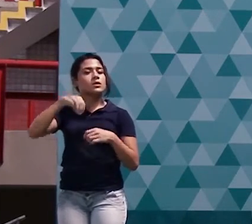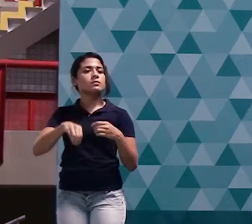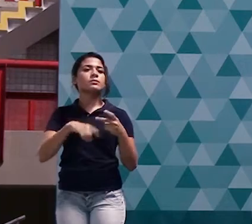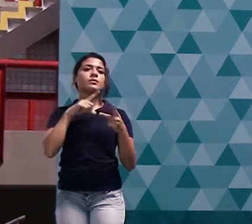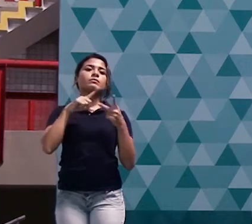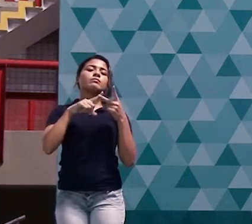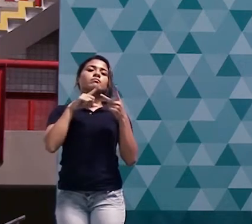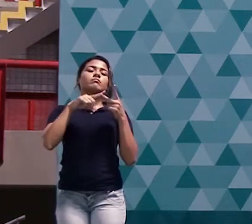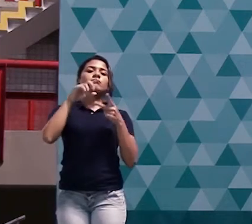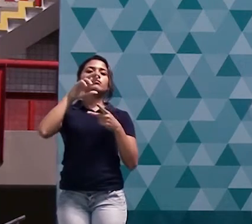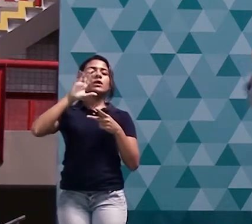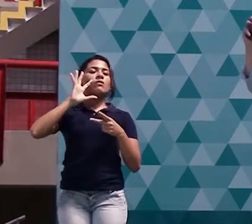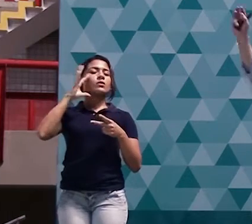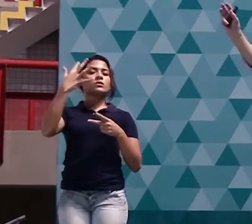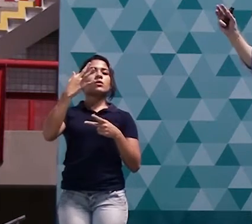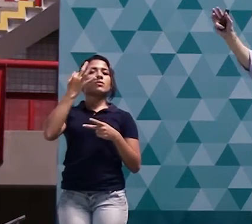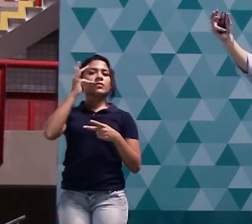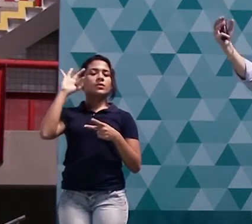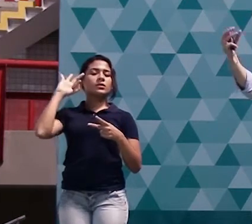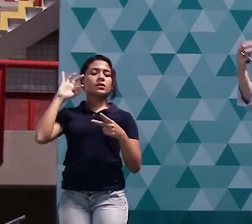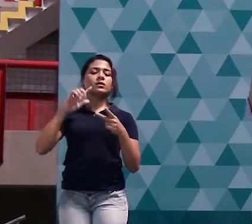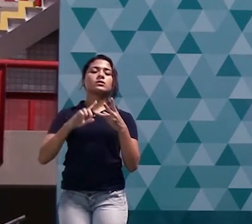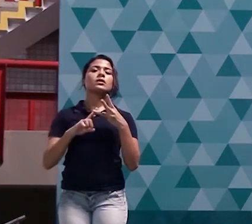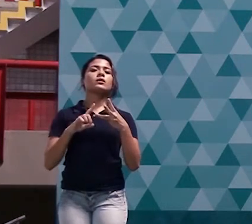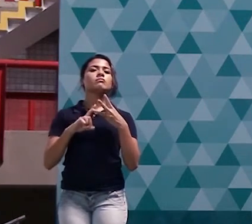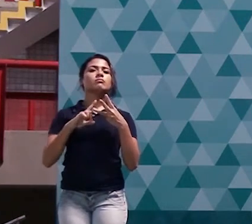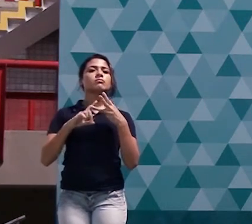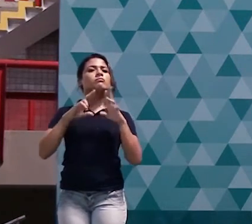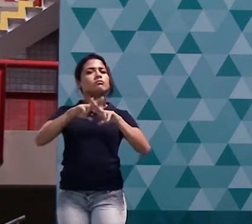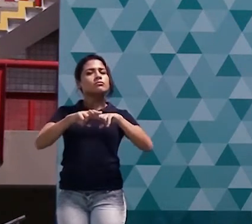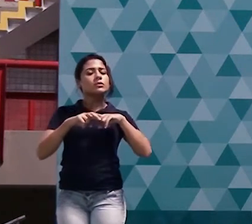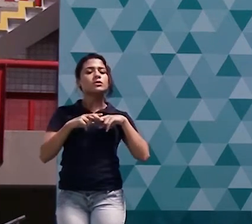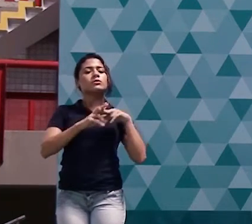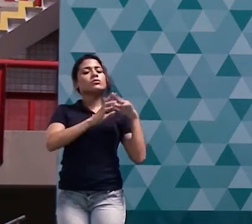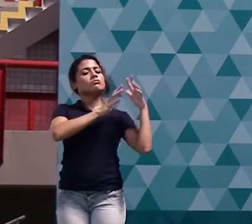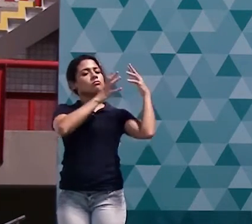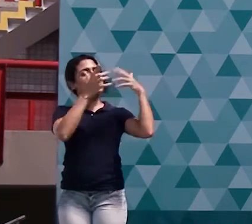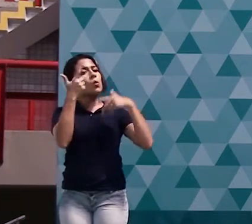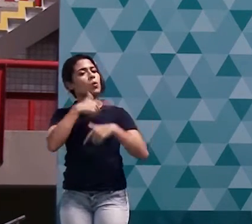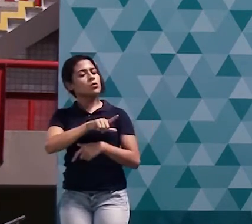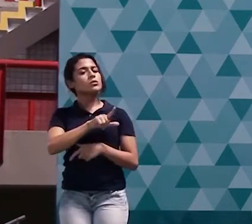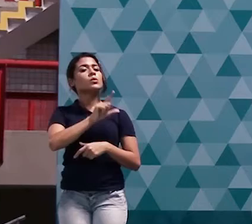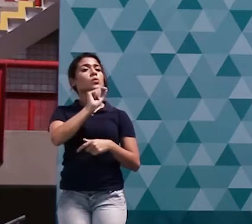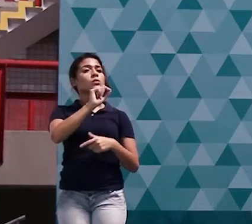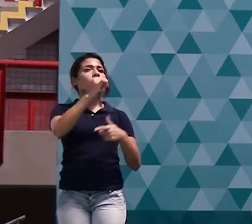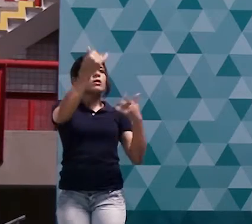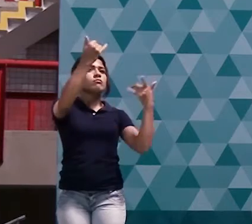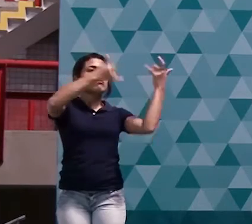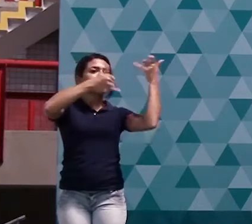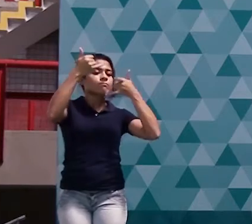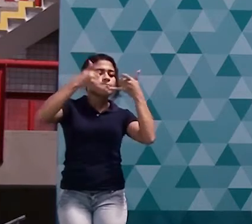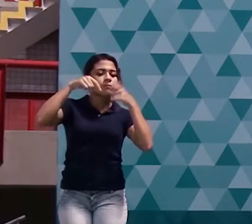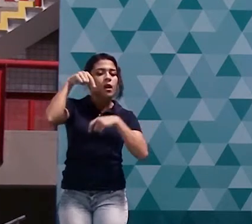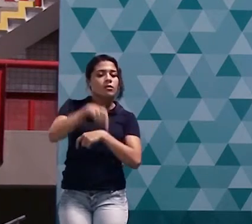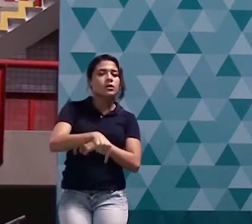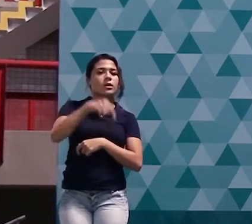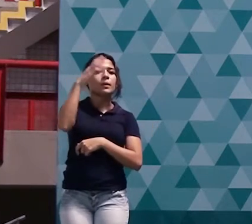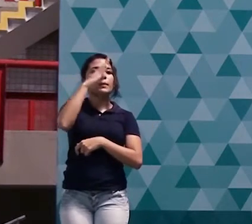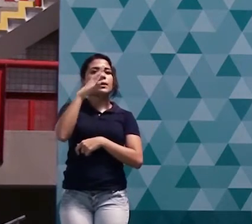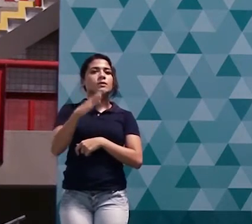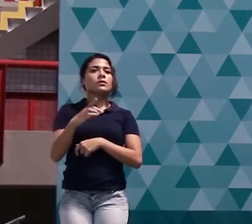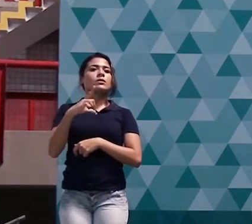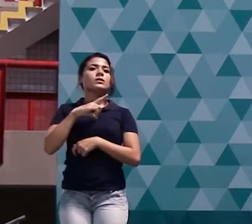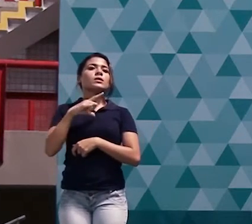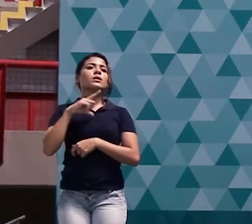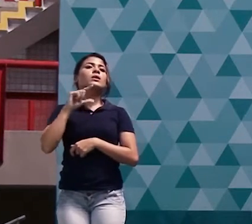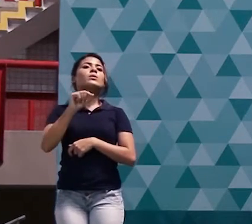Revolução Francesa. E todas essas ideias chegaram aqui no Brasil. Através das lojas maçônicas, você